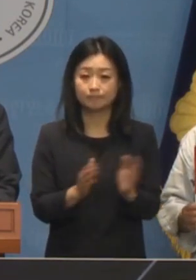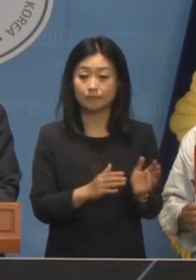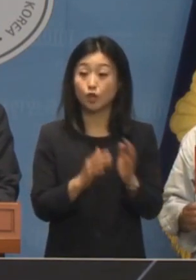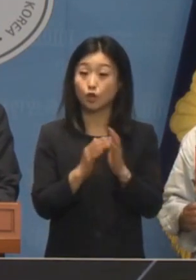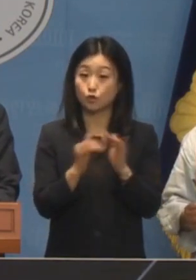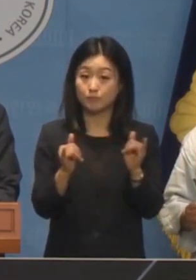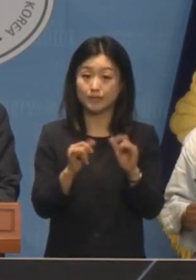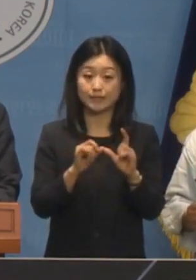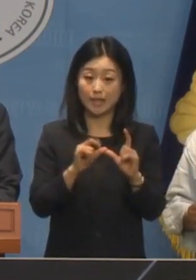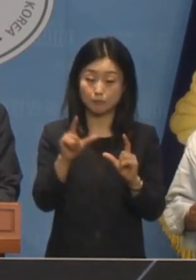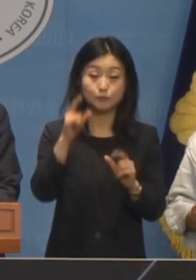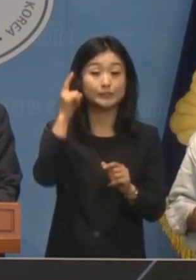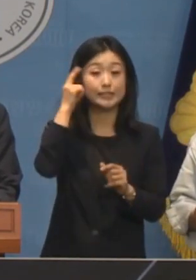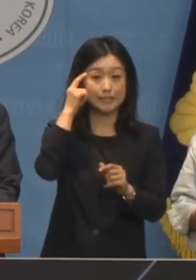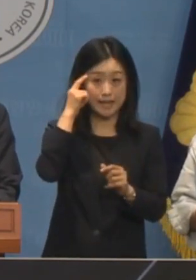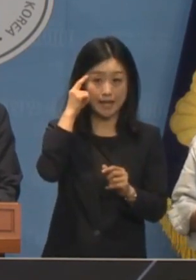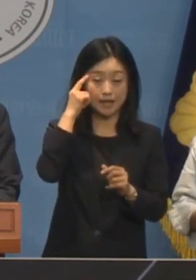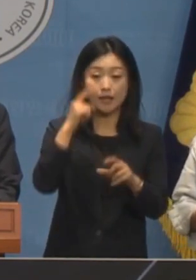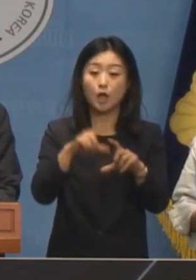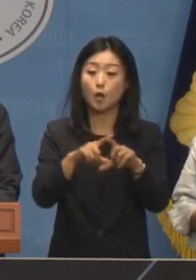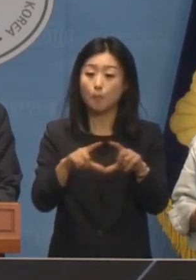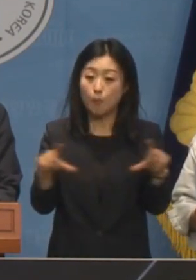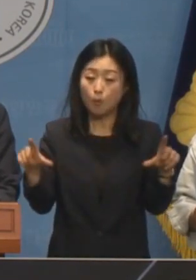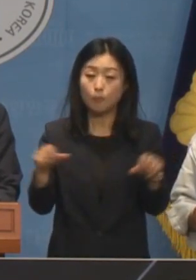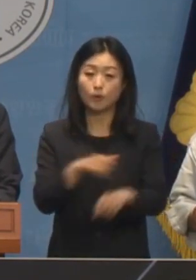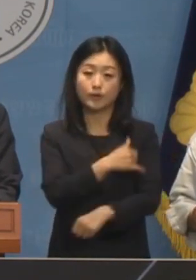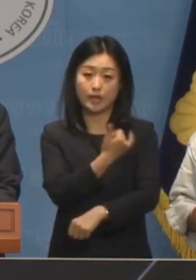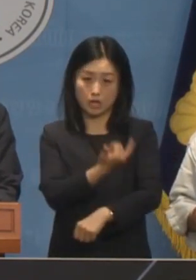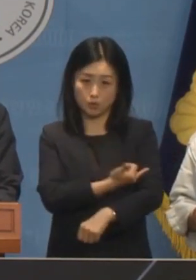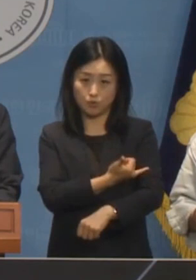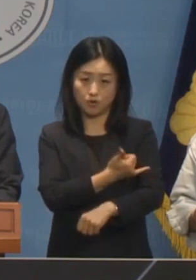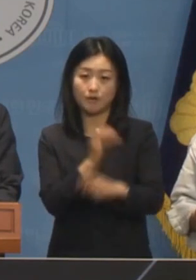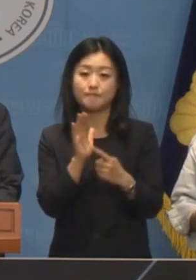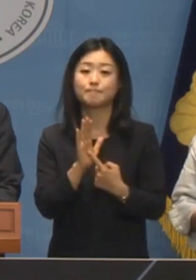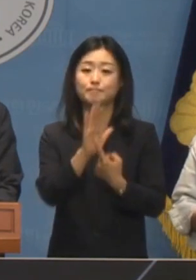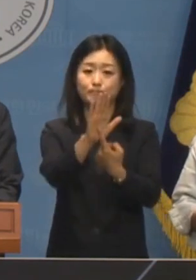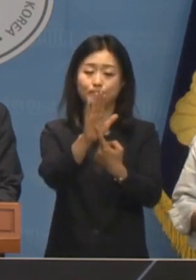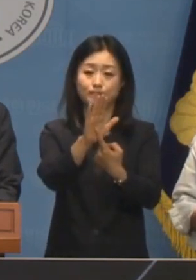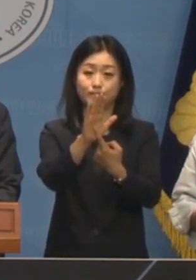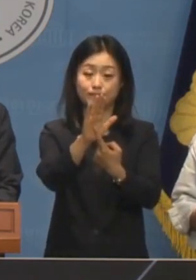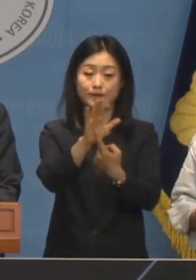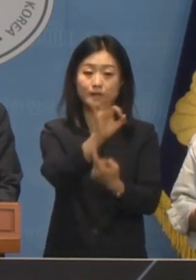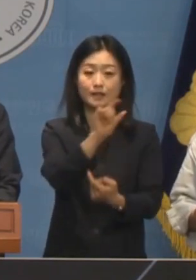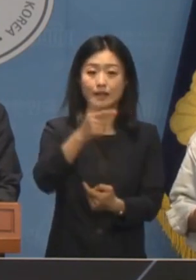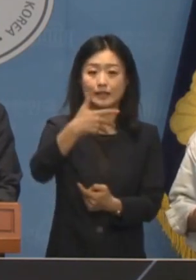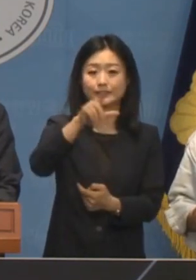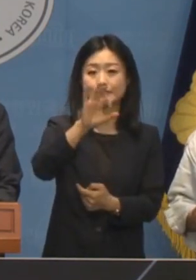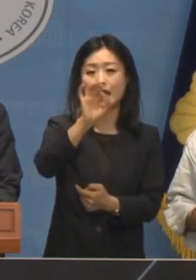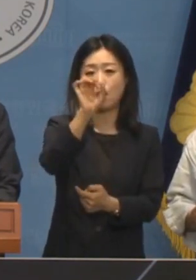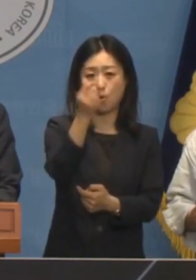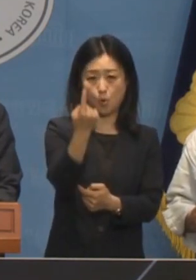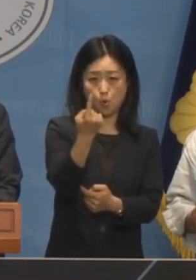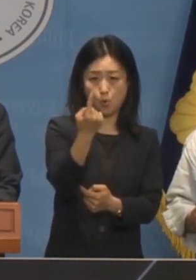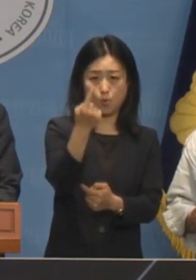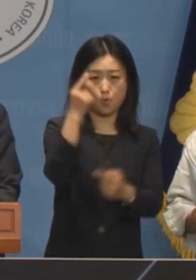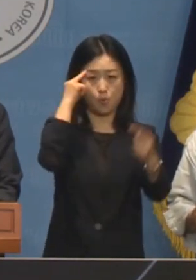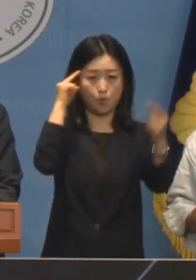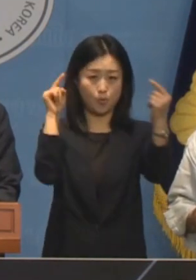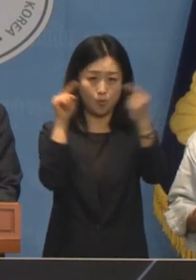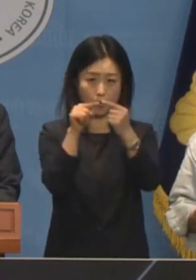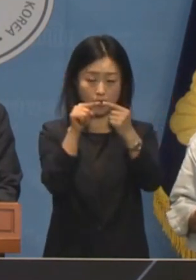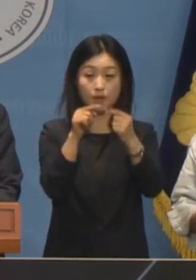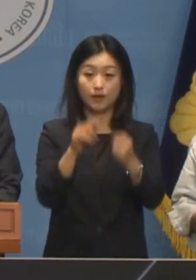국민 다수의 보편인권 목소리를 대변할 수 있는 분이 안창호 후보자라고 우리는 굳게 믿고